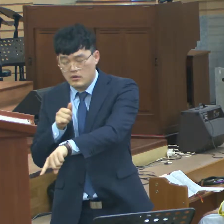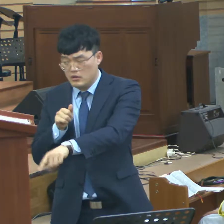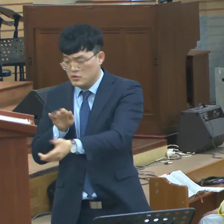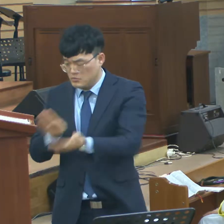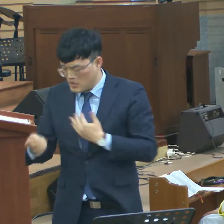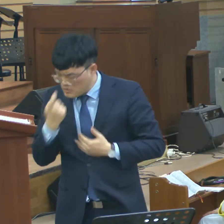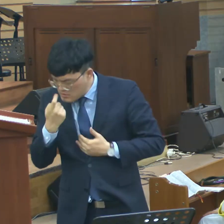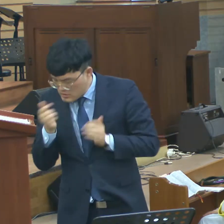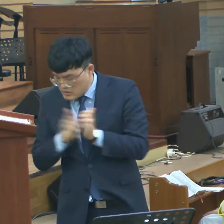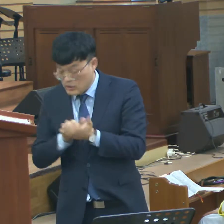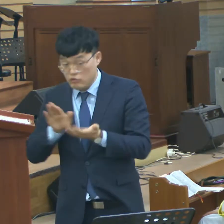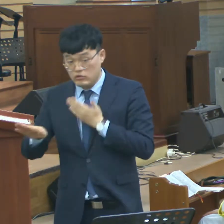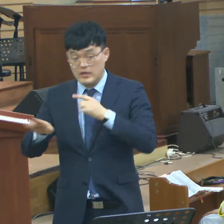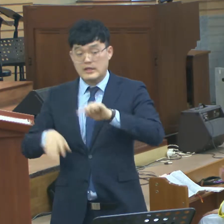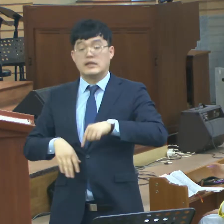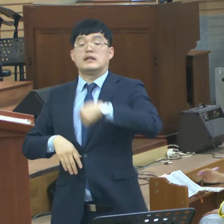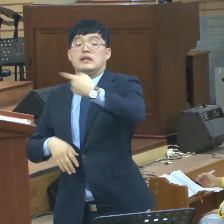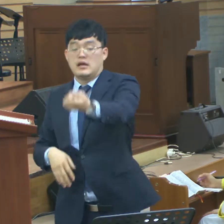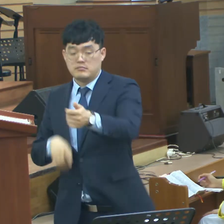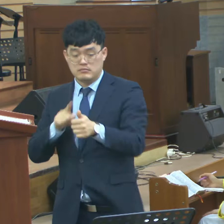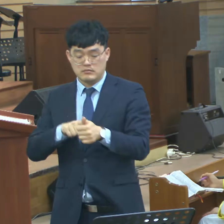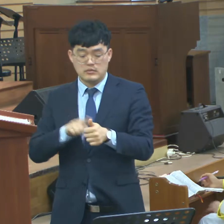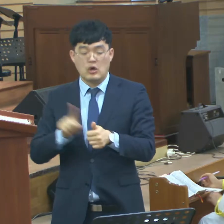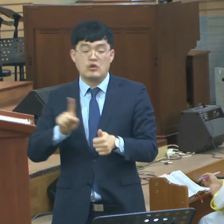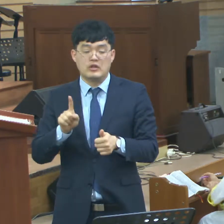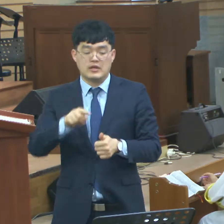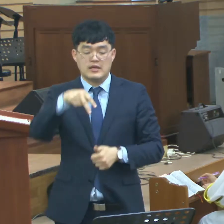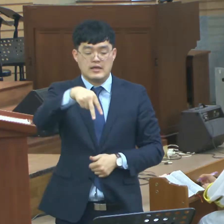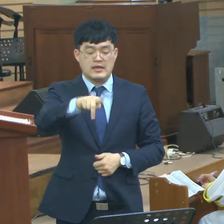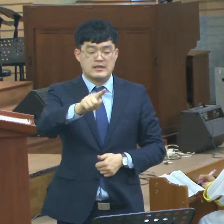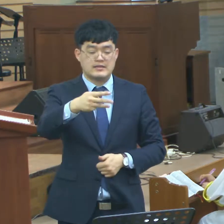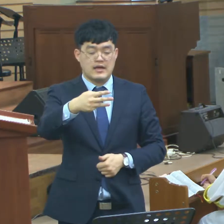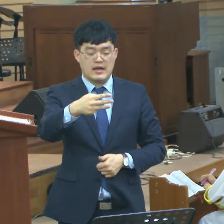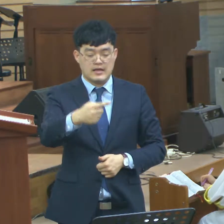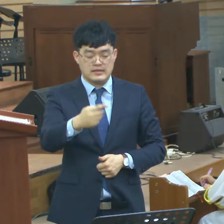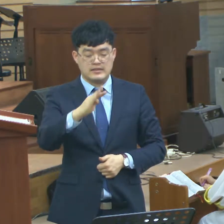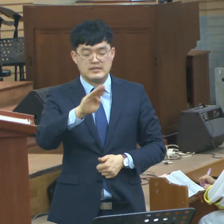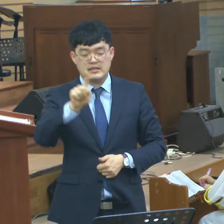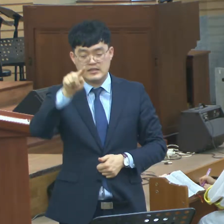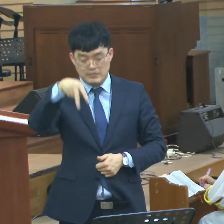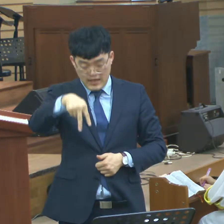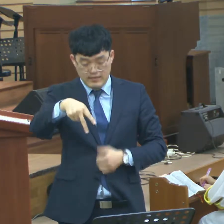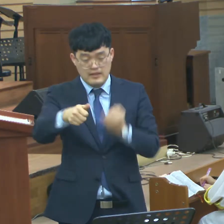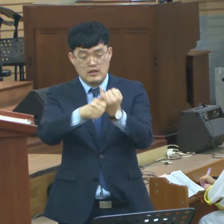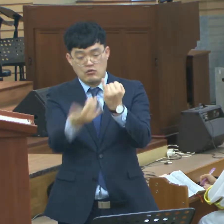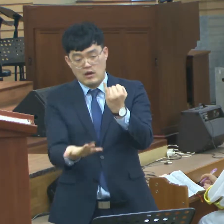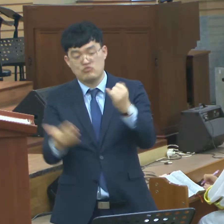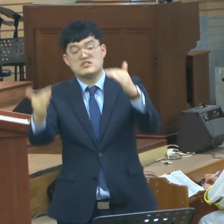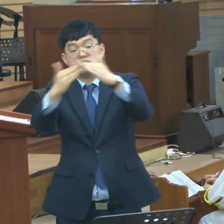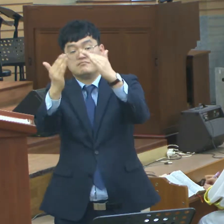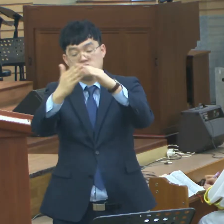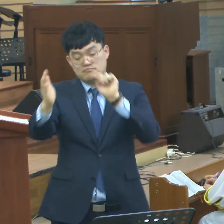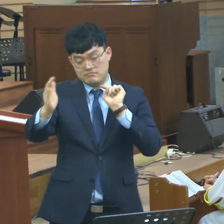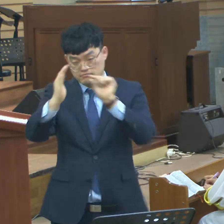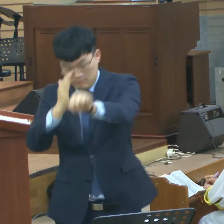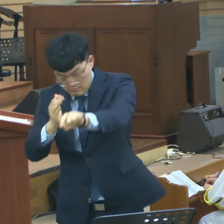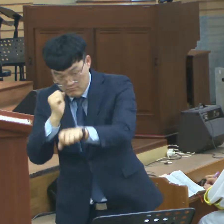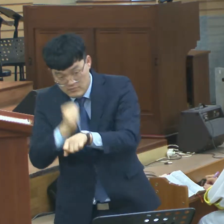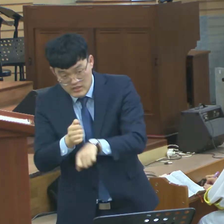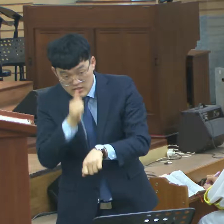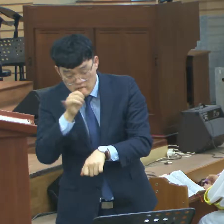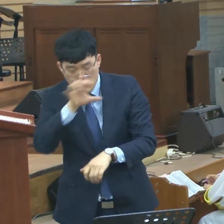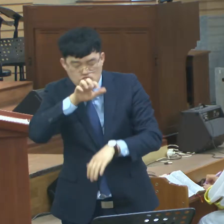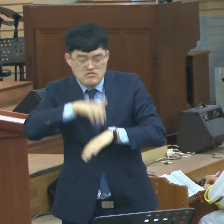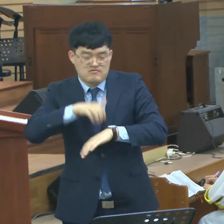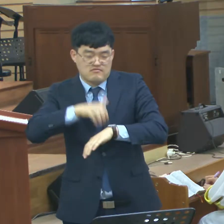다음에는 사르밧 혼자 사는 여자 집에 아이 하나 데리고 사는 여자 집에 또 보내요. 그래서 그 집에서 또 훈련을 시작했어요.